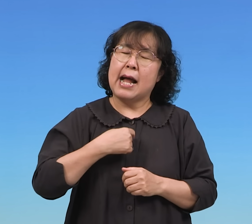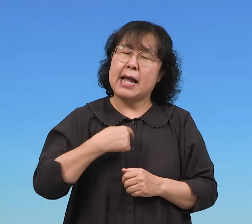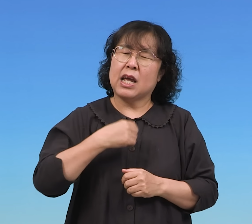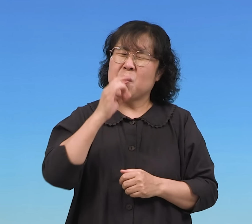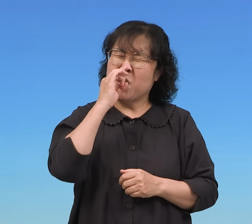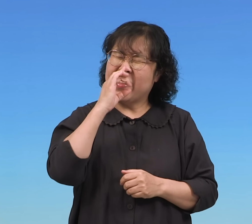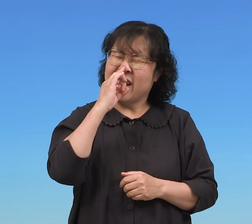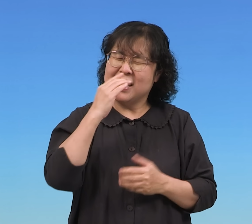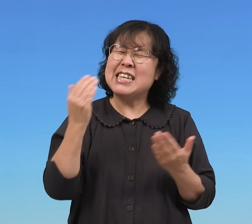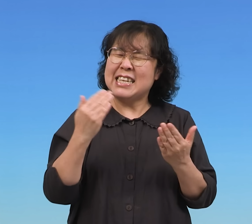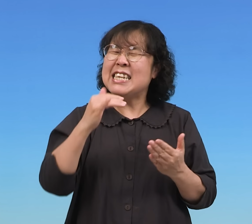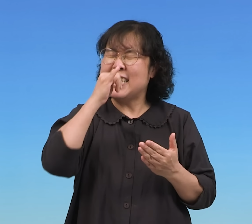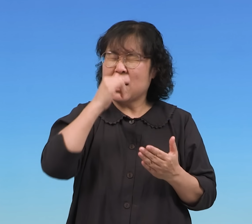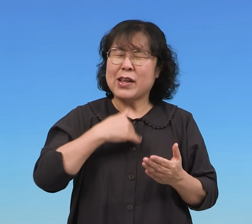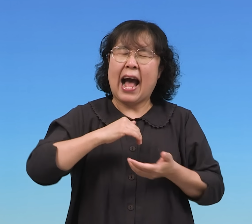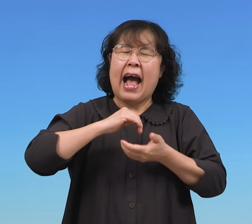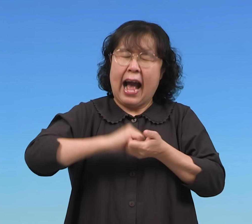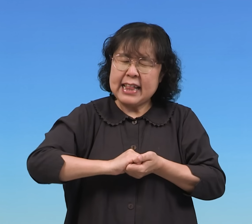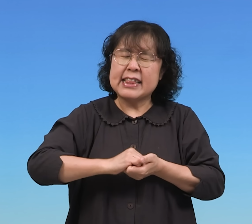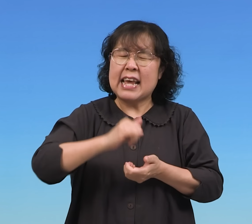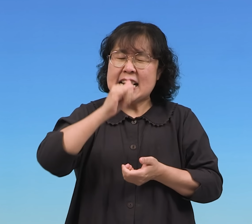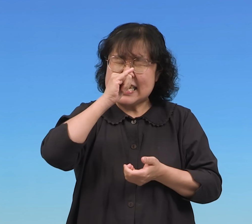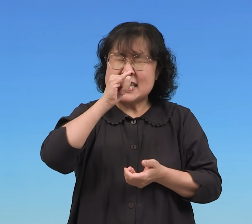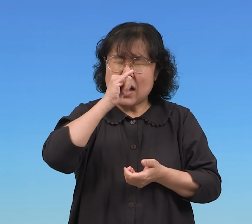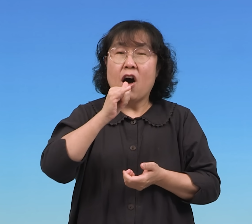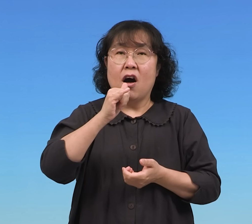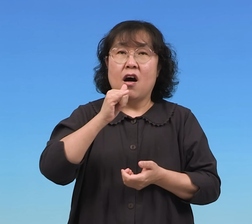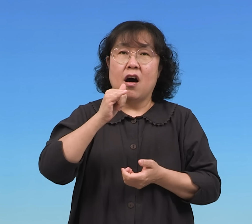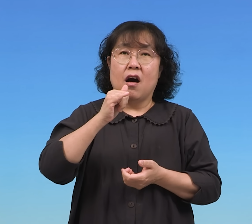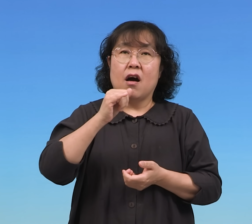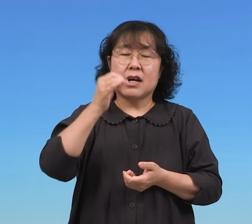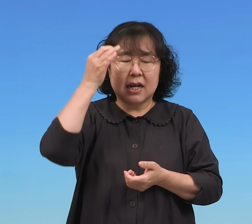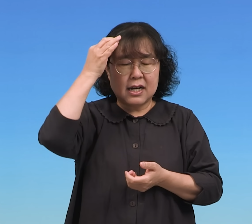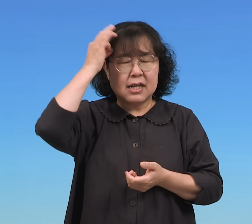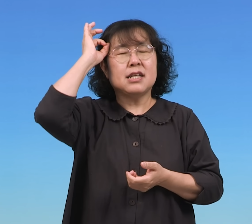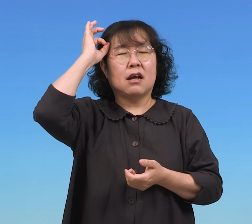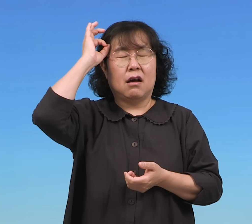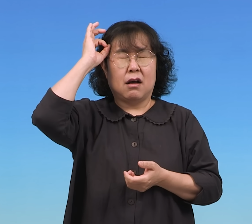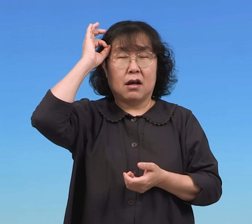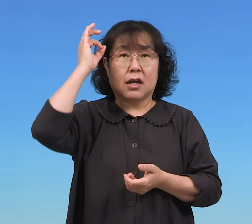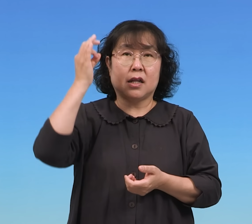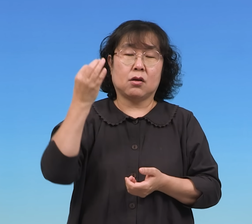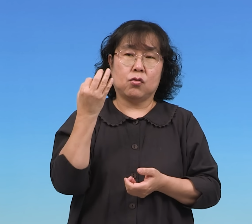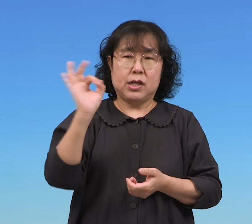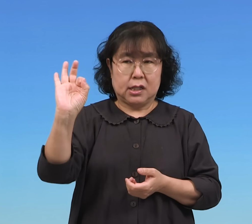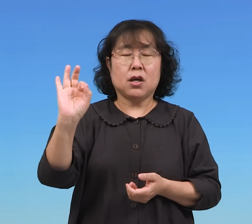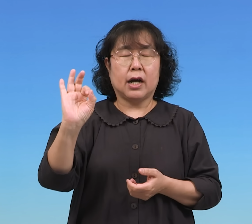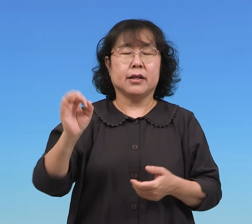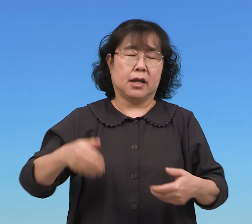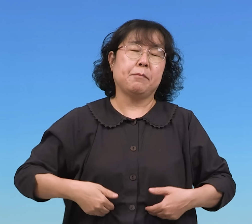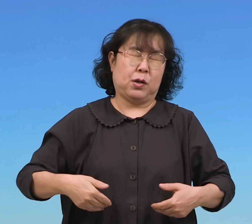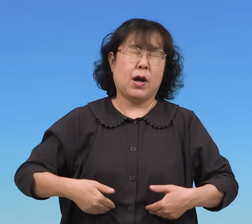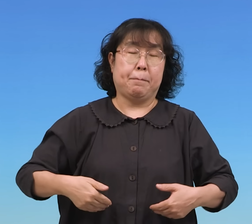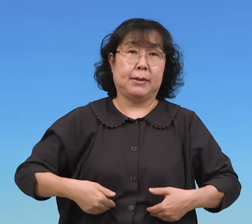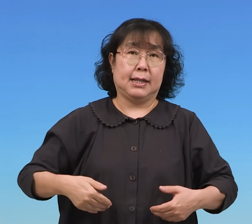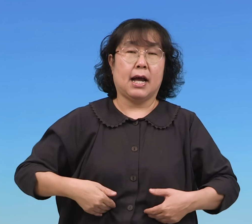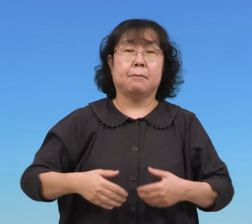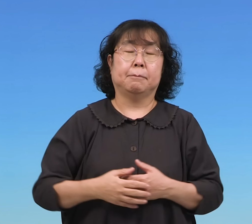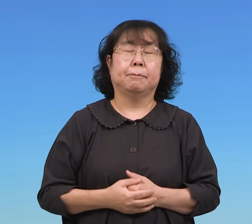내게도 불가능이 있다, 한계가 있다, 내가 다 할 수 있는 거 아니다, 이런 걸 좀 인정할 줄 아는 그게 좀